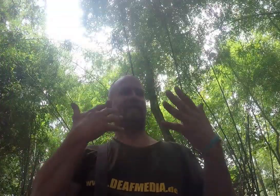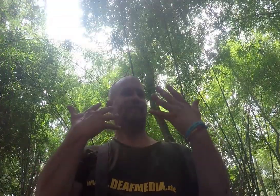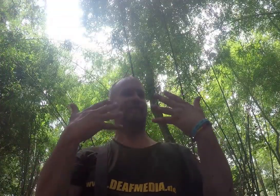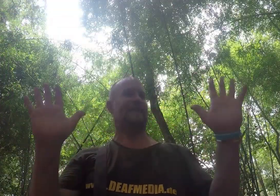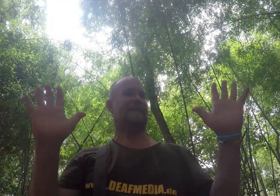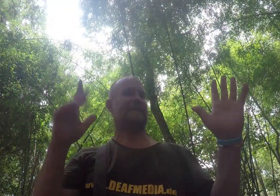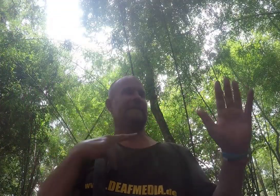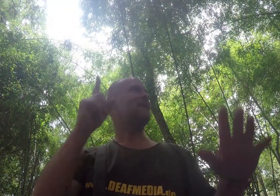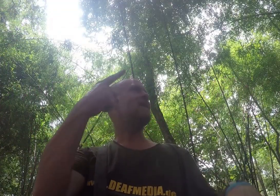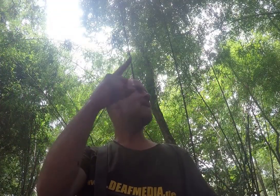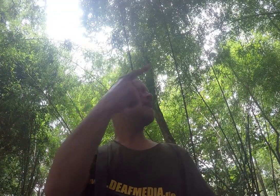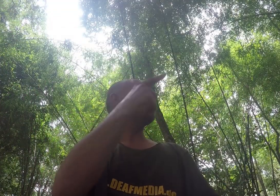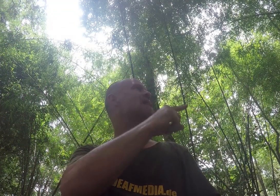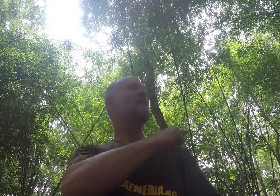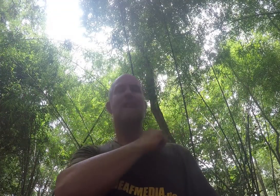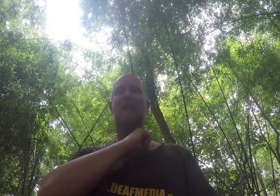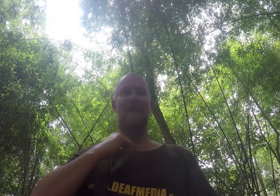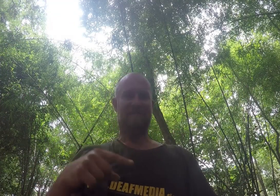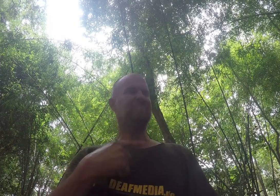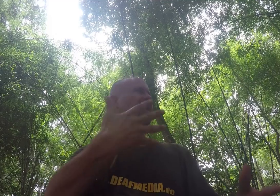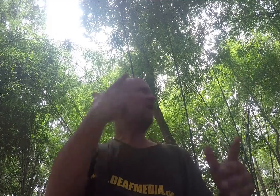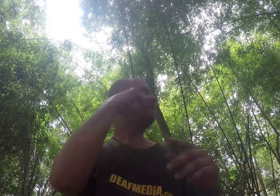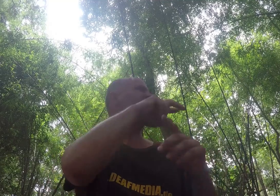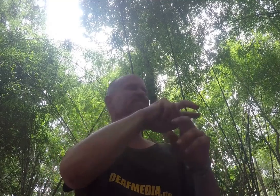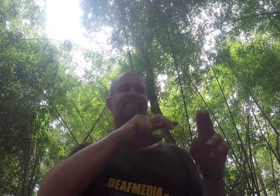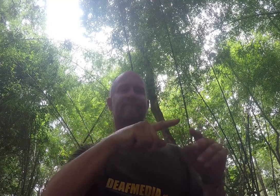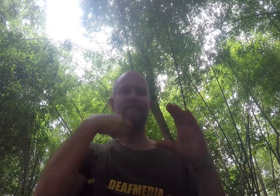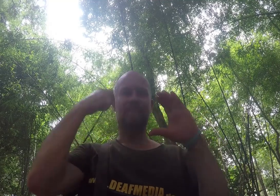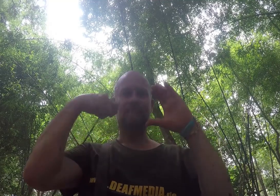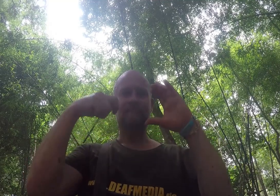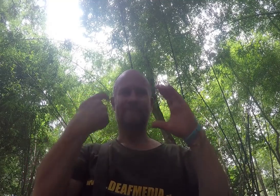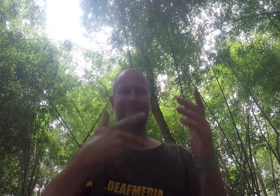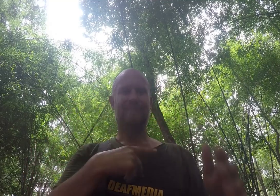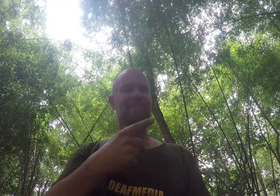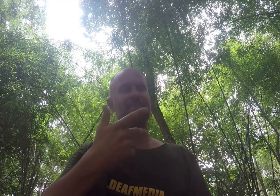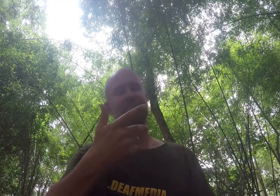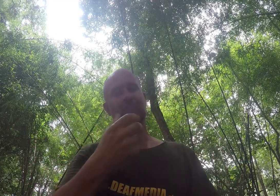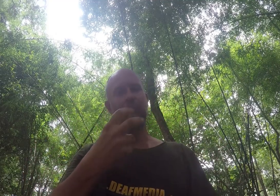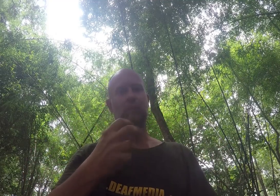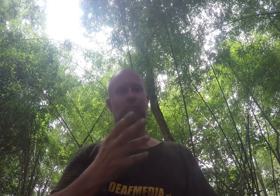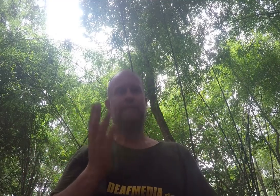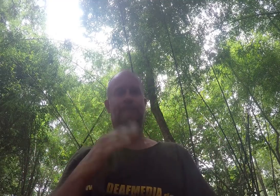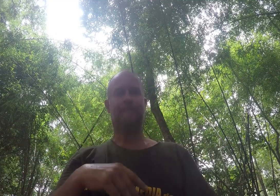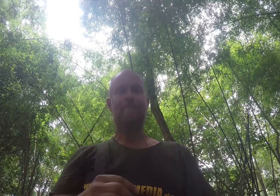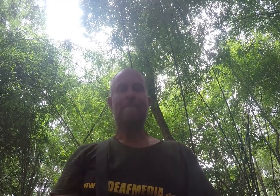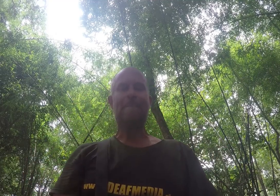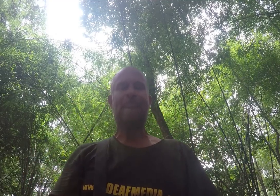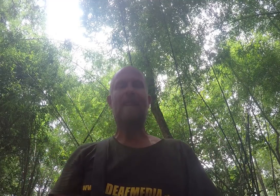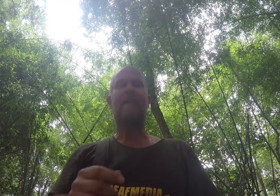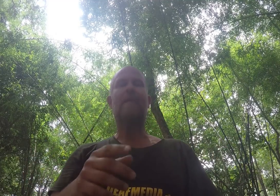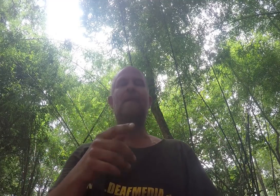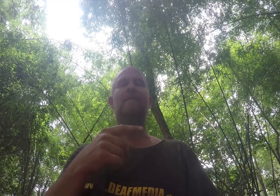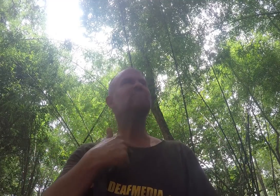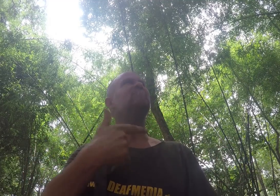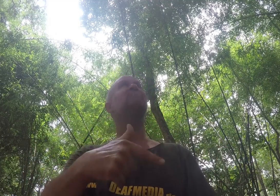So, das war's. Ich habe aber nur die Hälfte gefilmt. Trotzdem, diese Tour